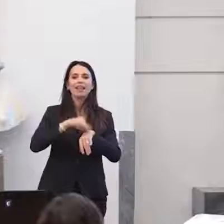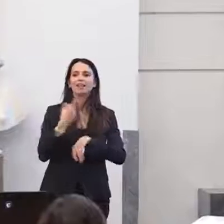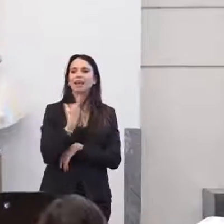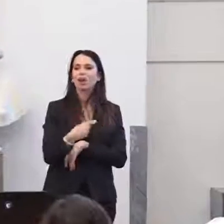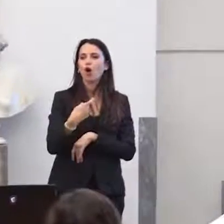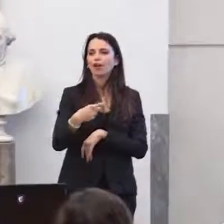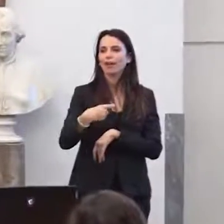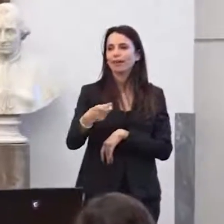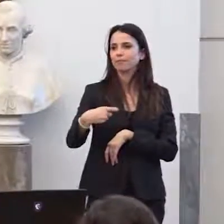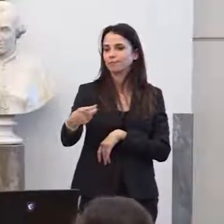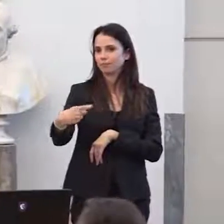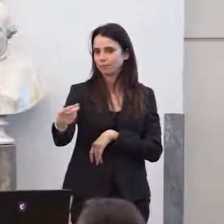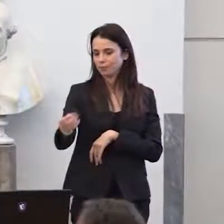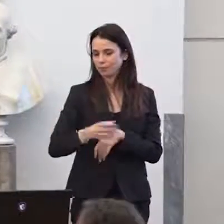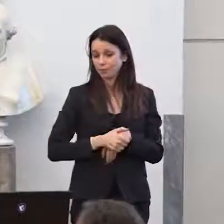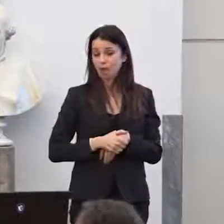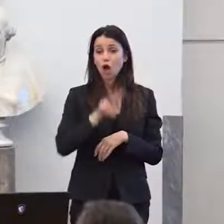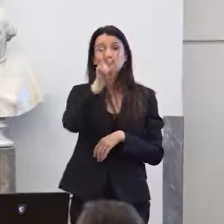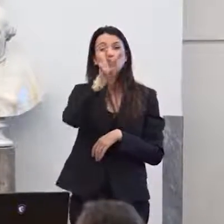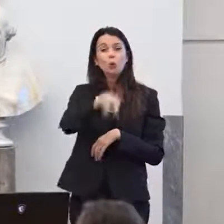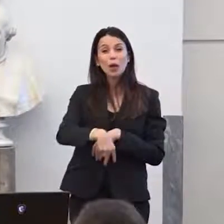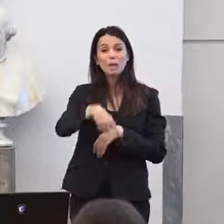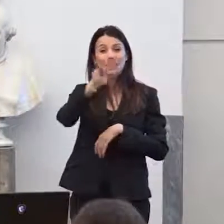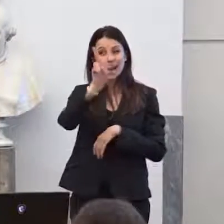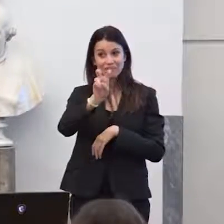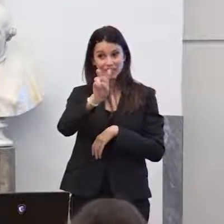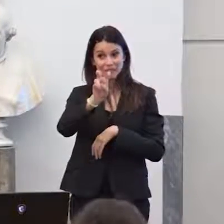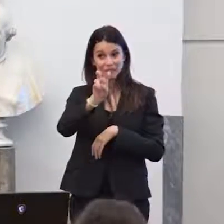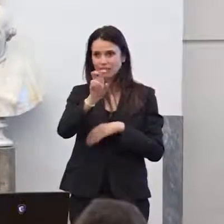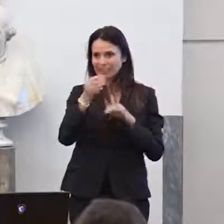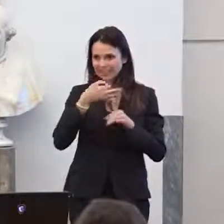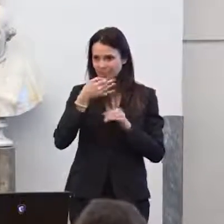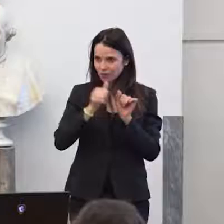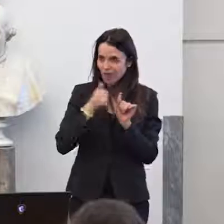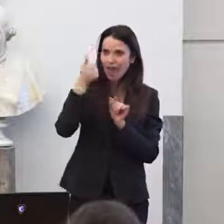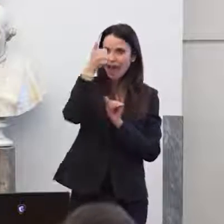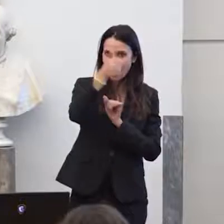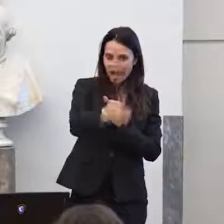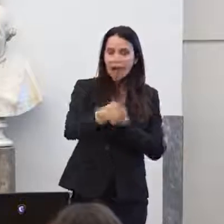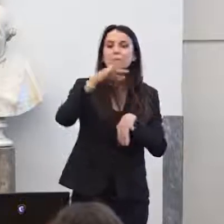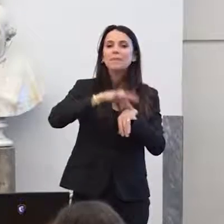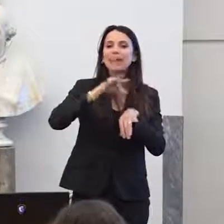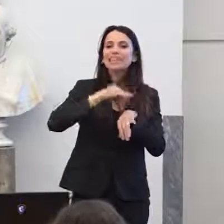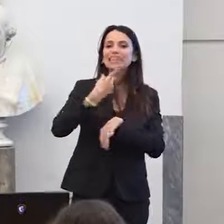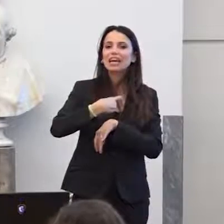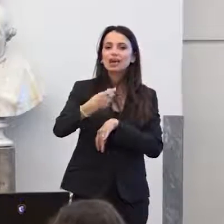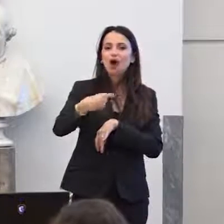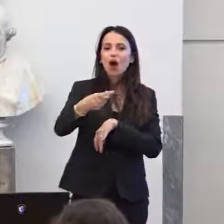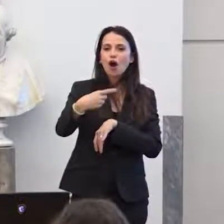impressionanti. Nel 2020, cioè l'anno prossimo, le malattie croniche